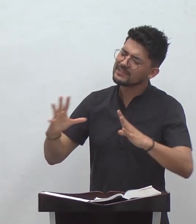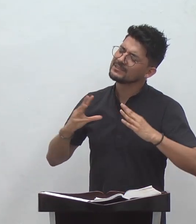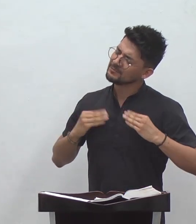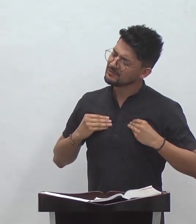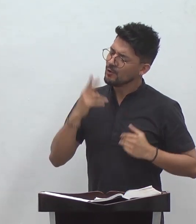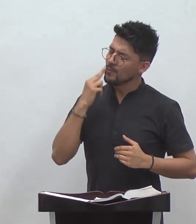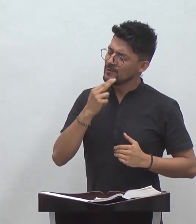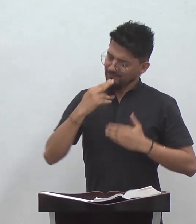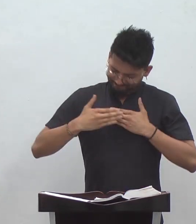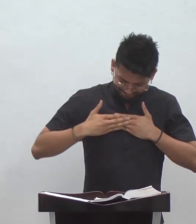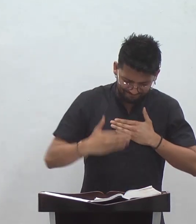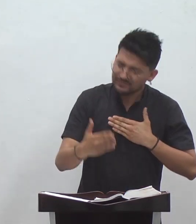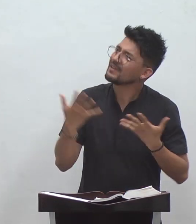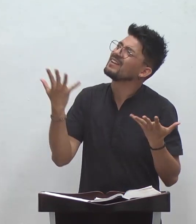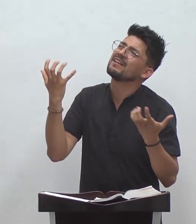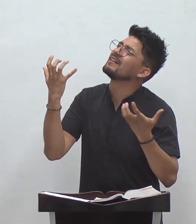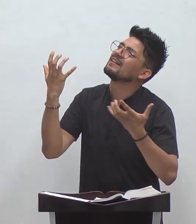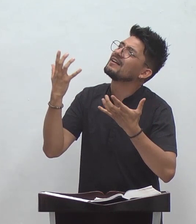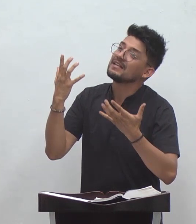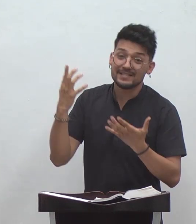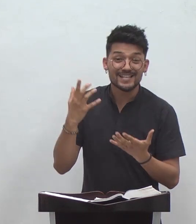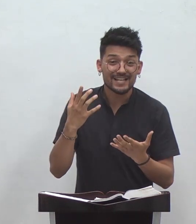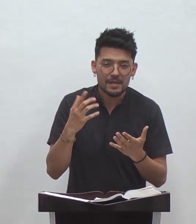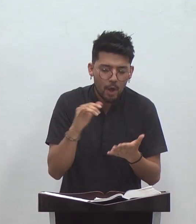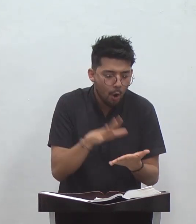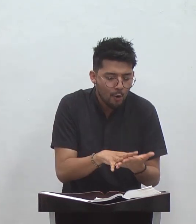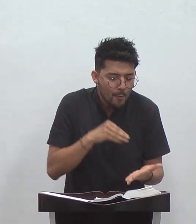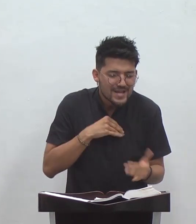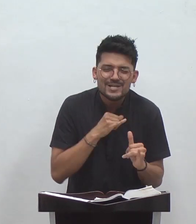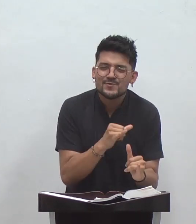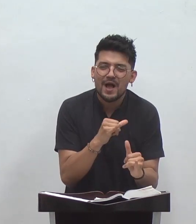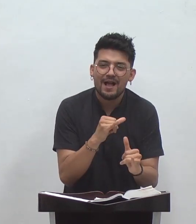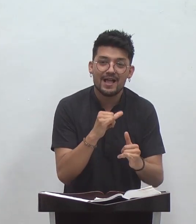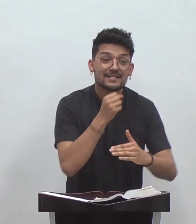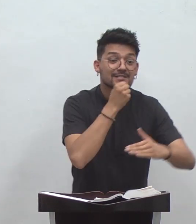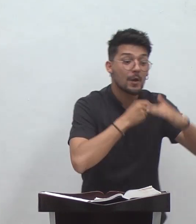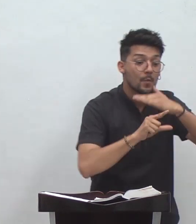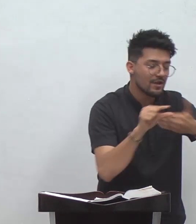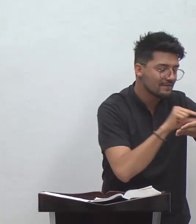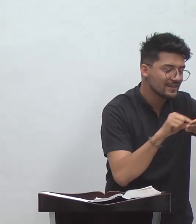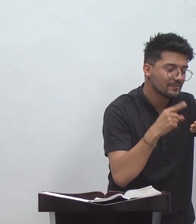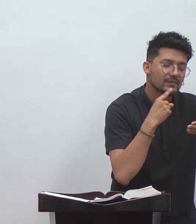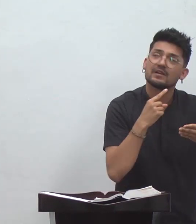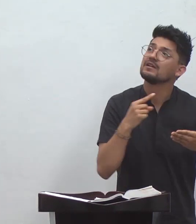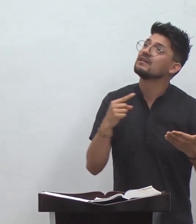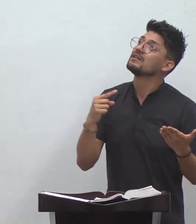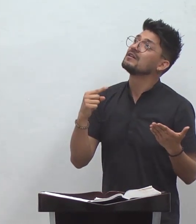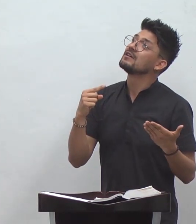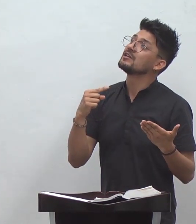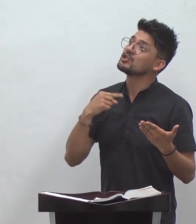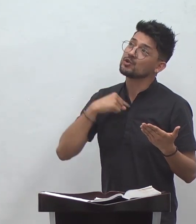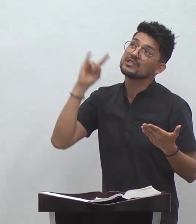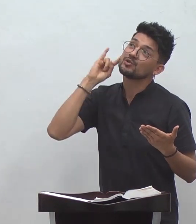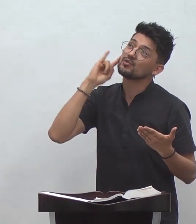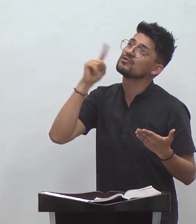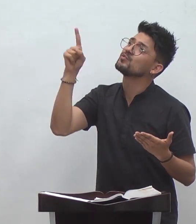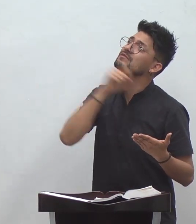de que su corazón cambie y acepte y se comprometa con el Señor a servirle, para lo cual Él le ha llamado. Igual que Samuel no